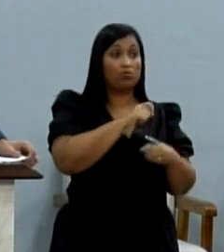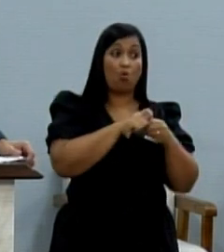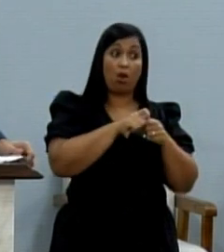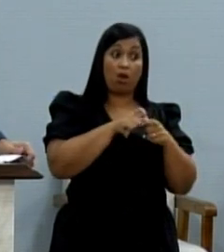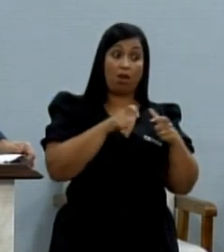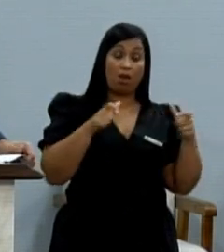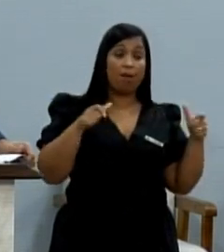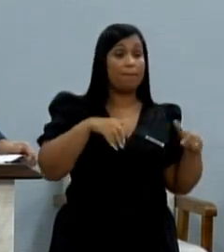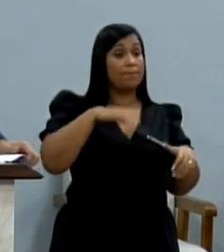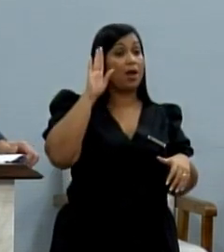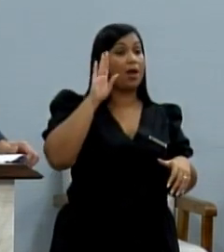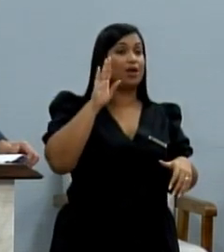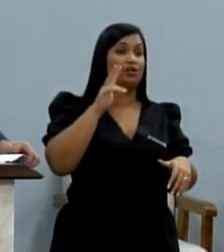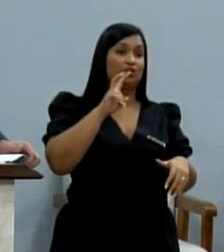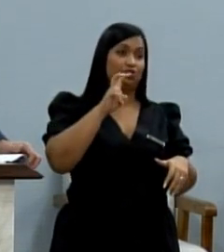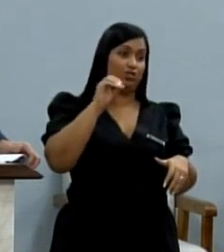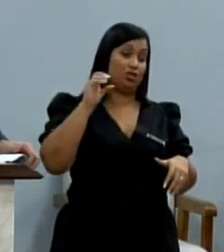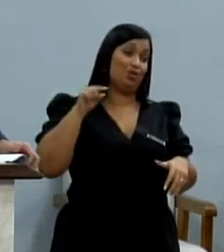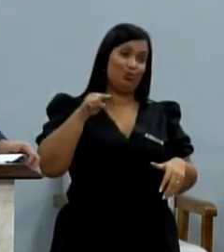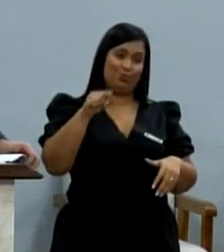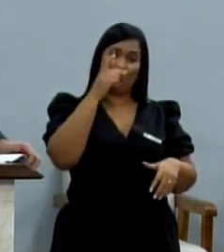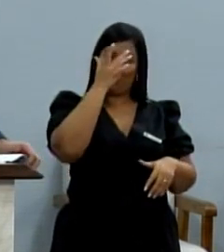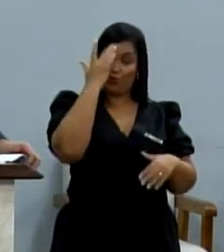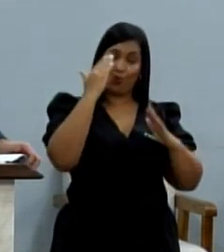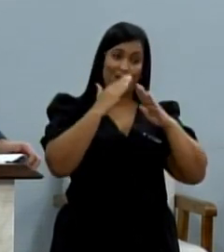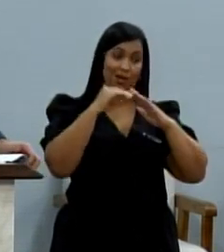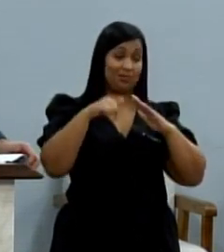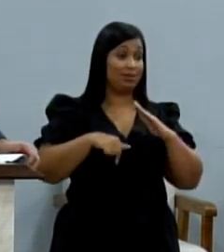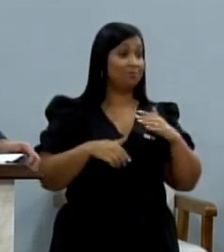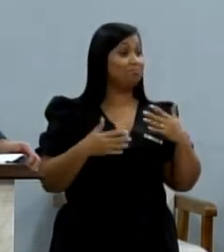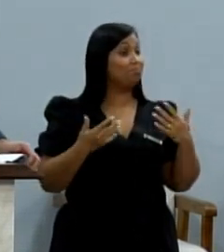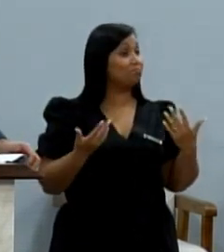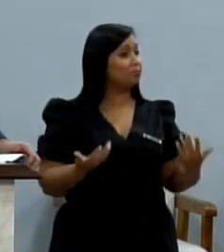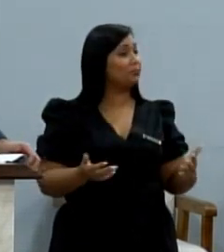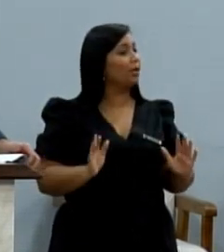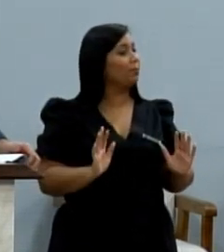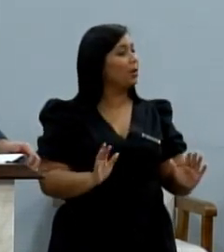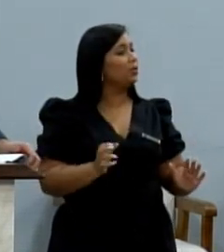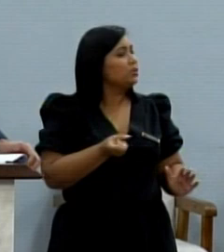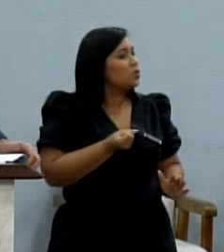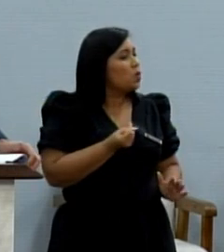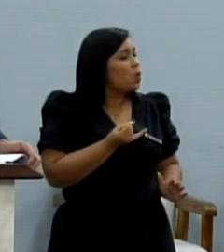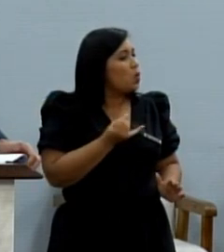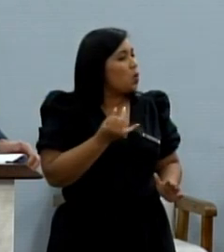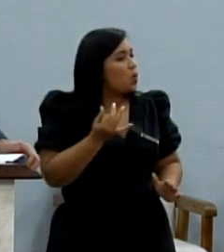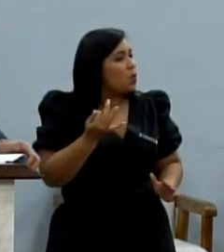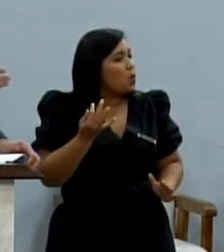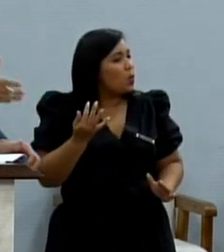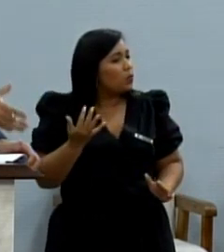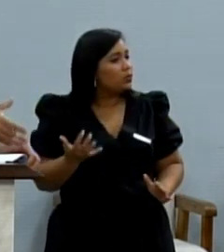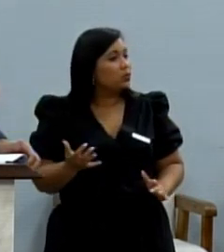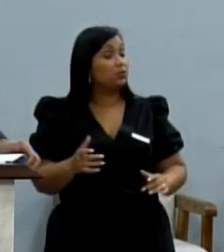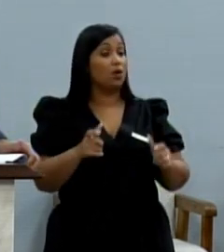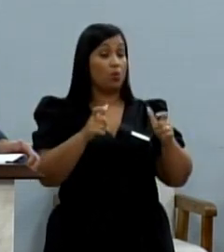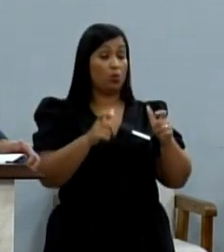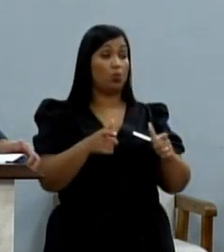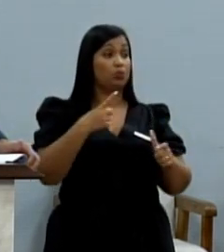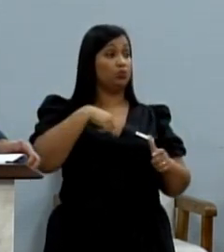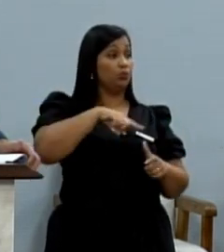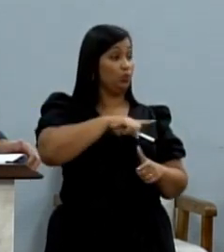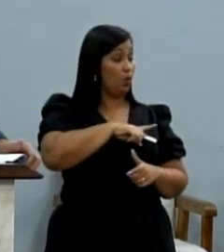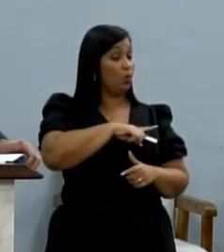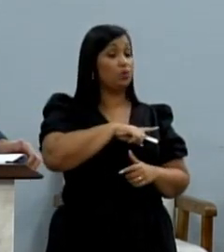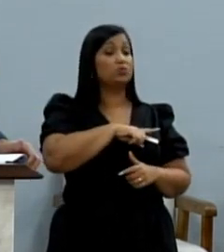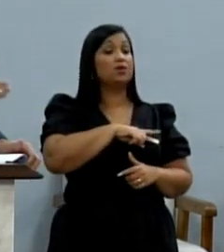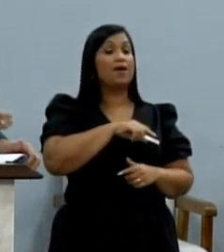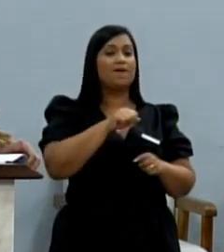Rio Preto tem mais de meio milhão de habitantes só que tem casos pontuais aonde a gente faz ali